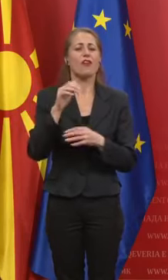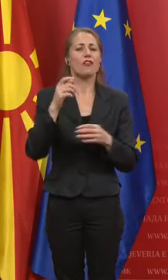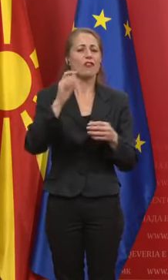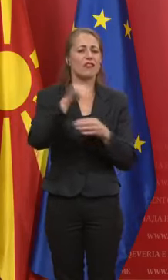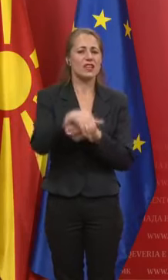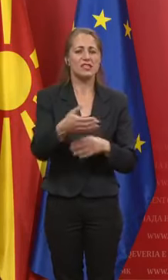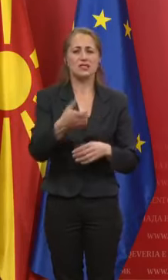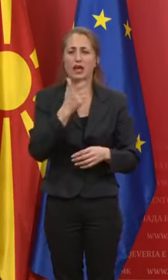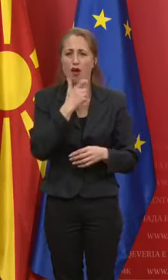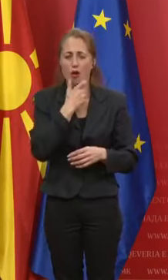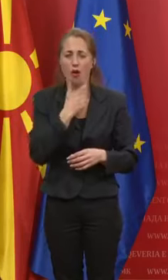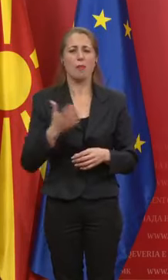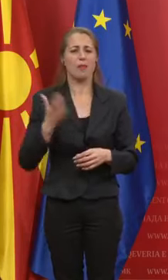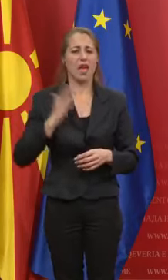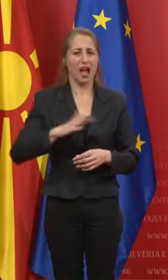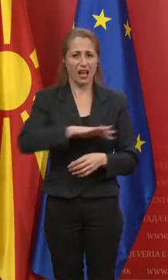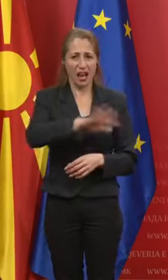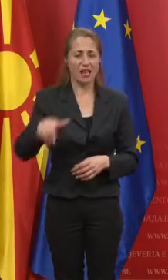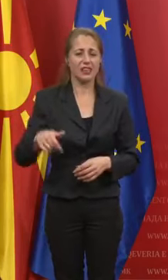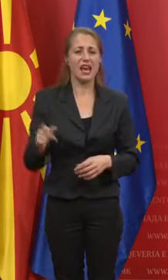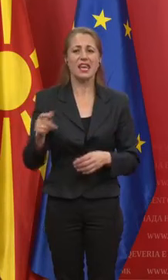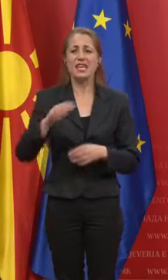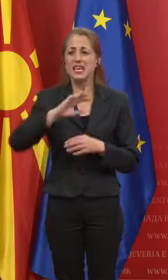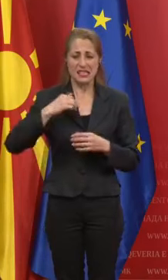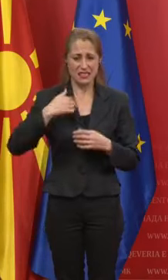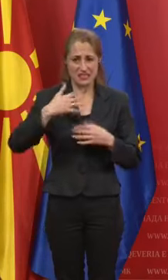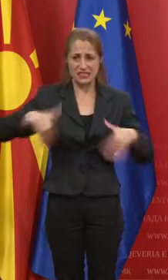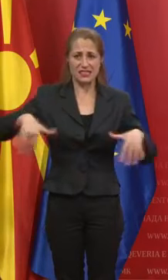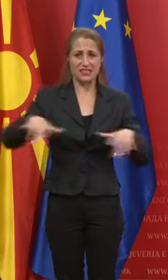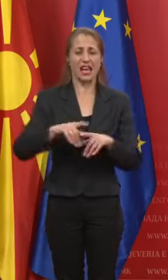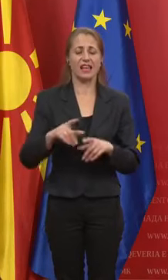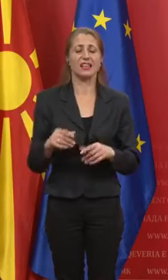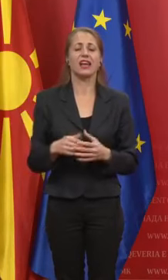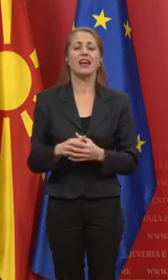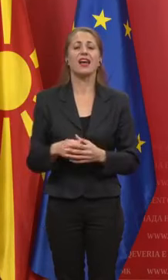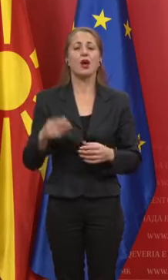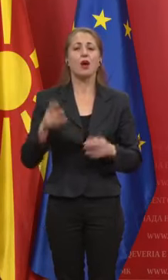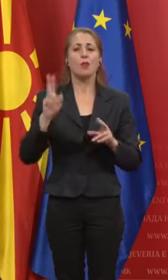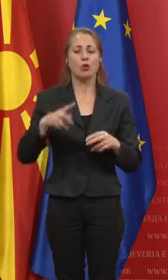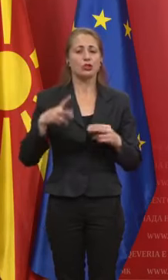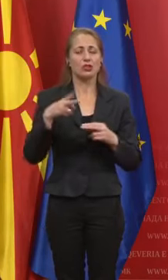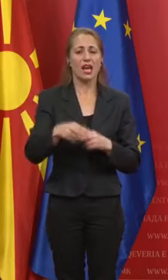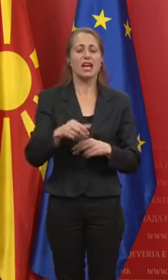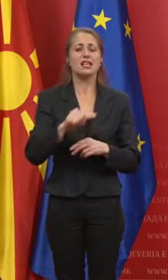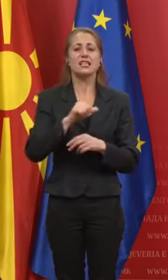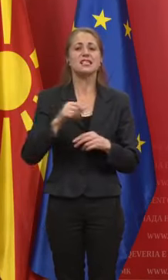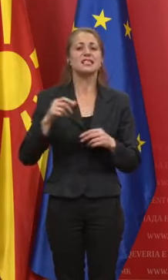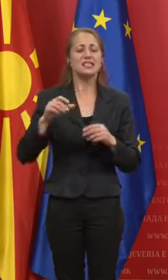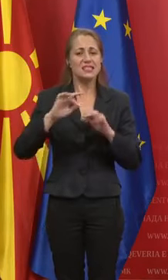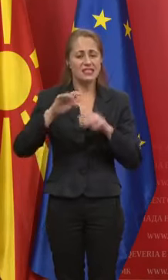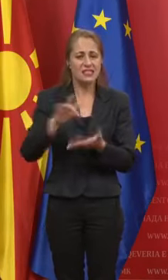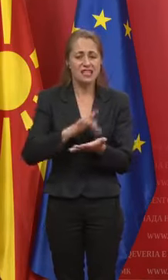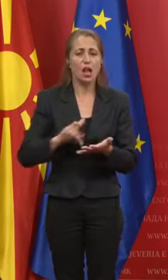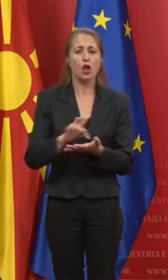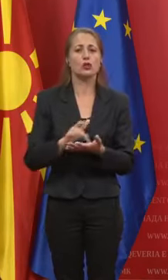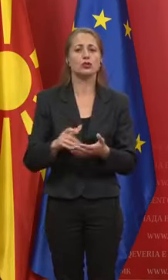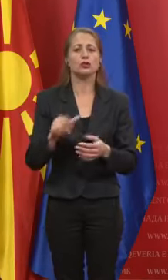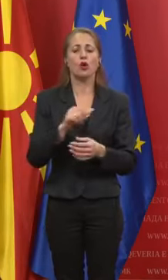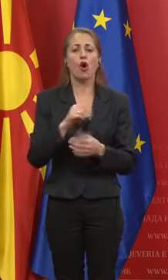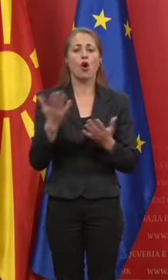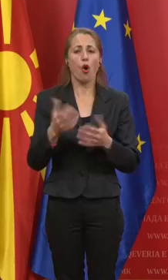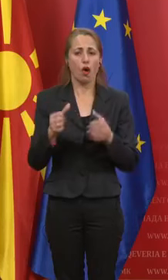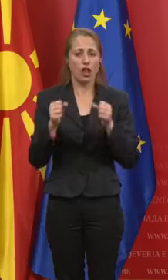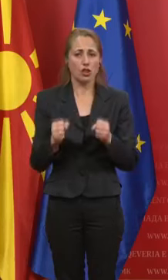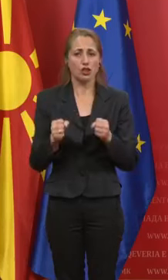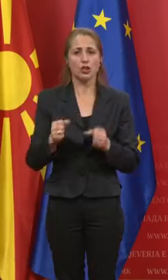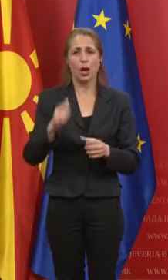на граѓаните насекаде, не само кај нас. Можеме да го превенираме само со целосно и доследно држење до